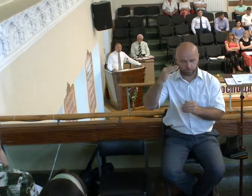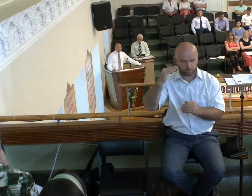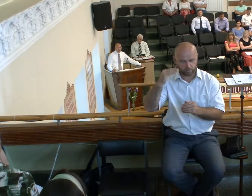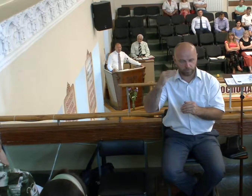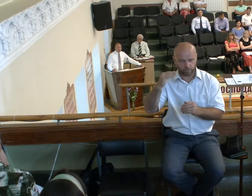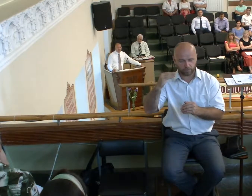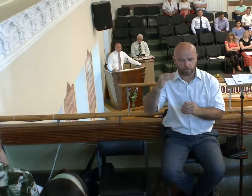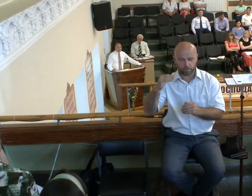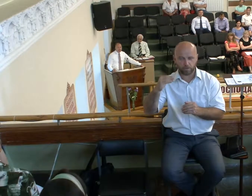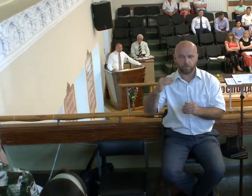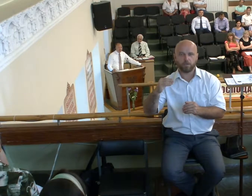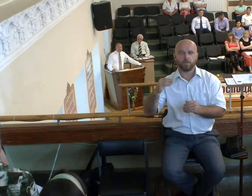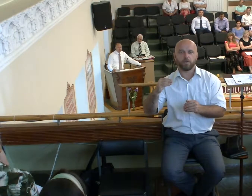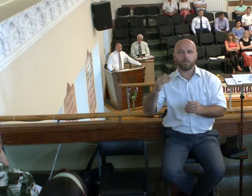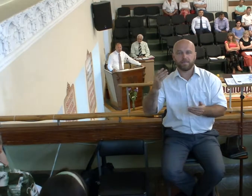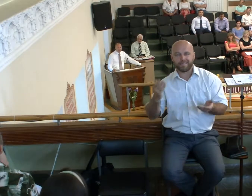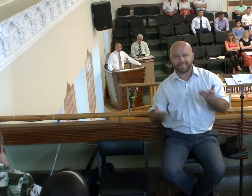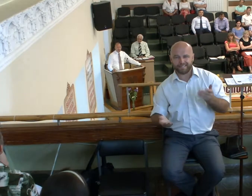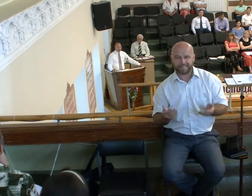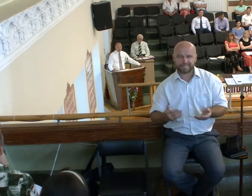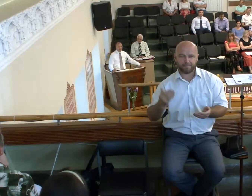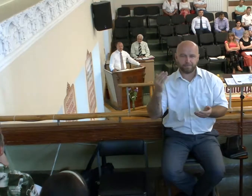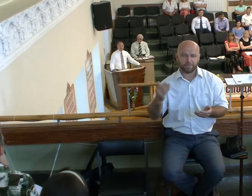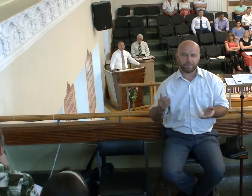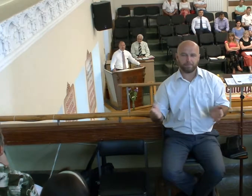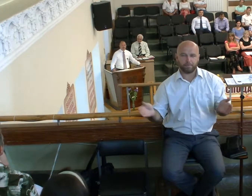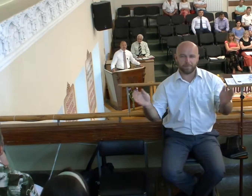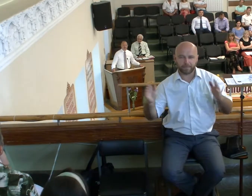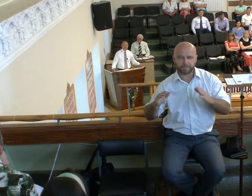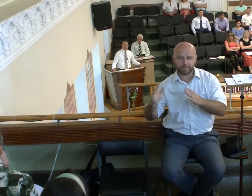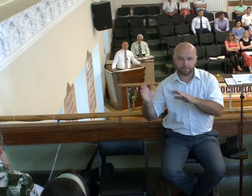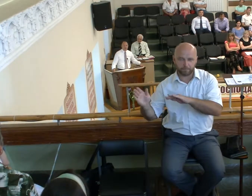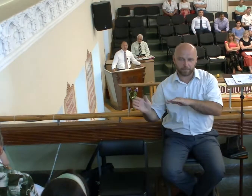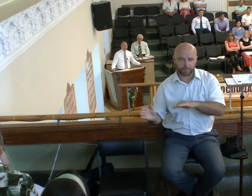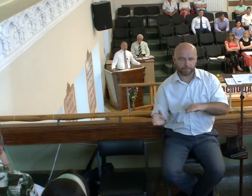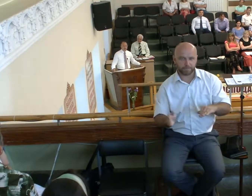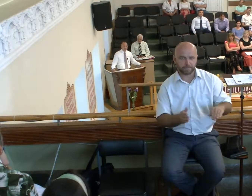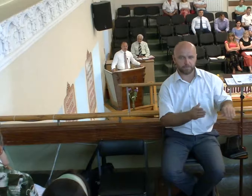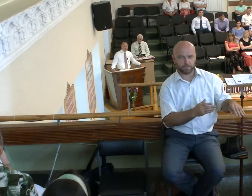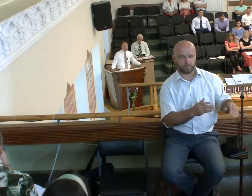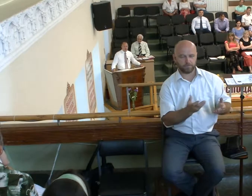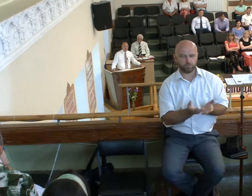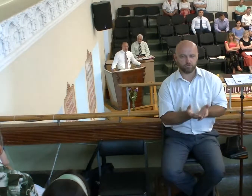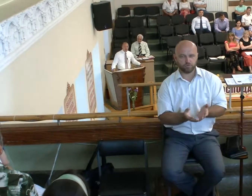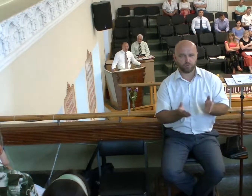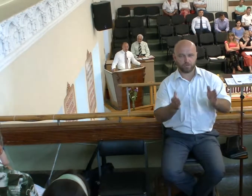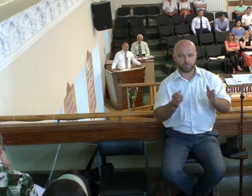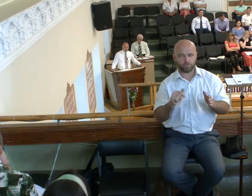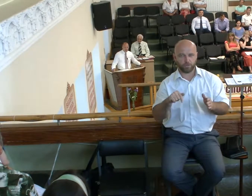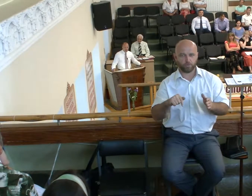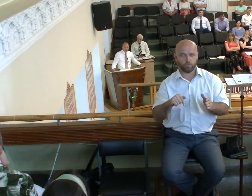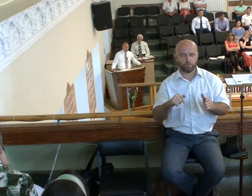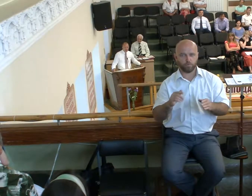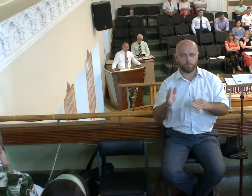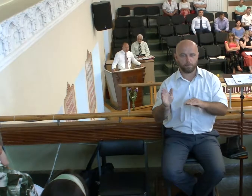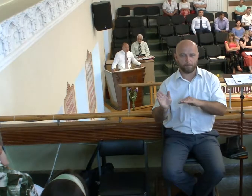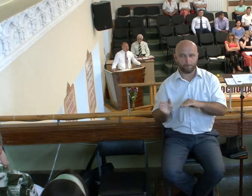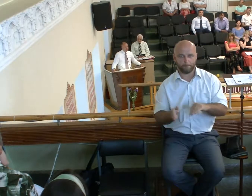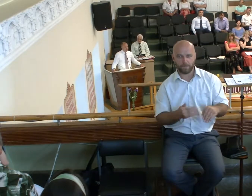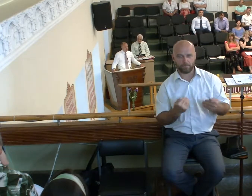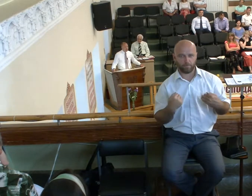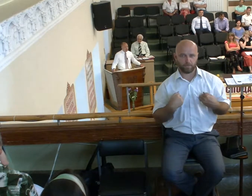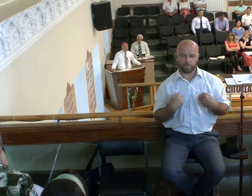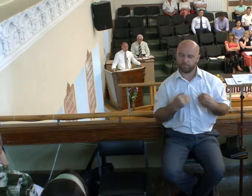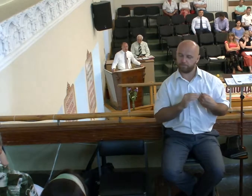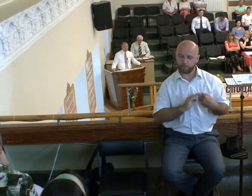о, если бы ты благословил пронести чашу эту мимо меня,